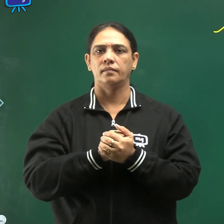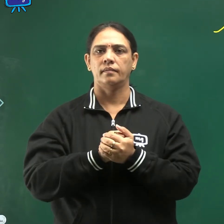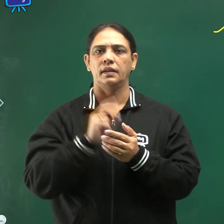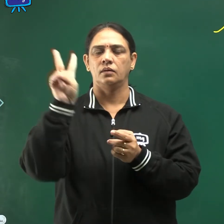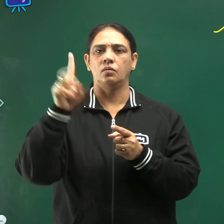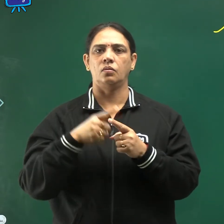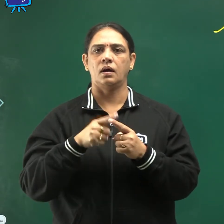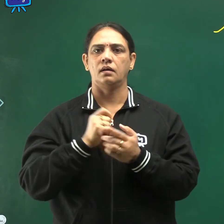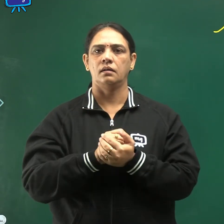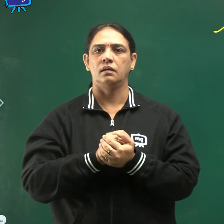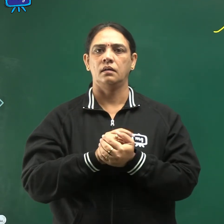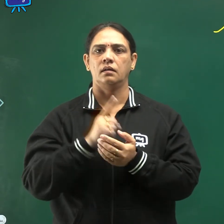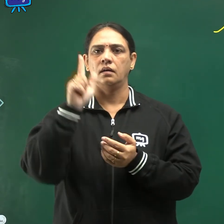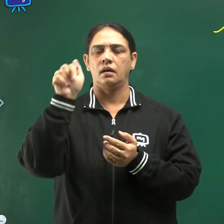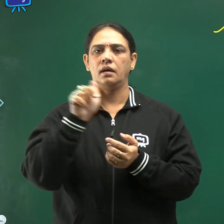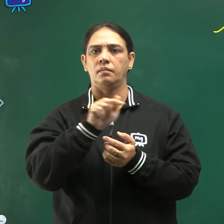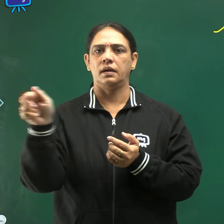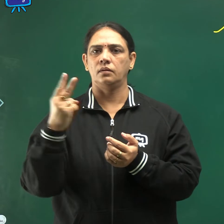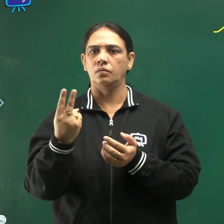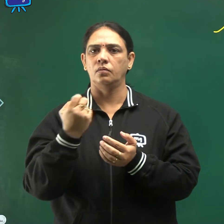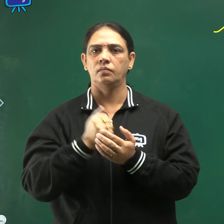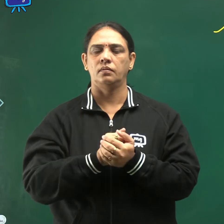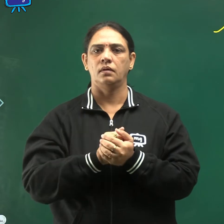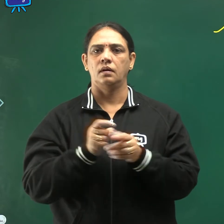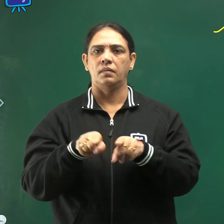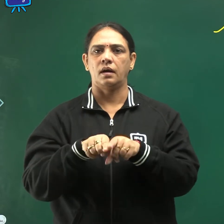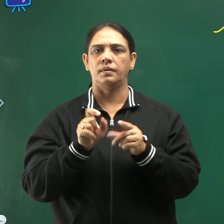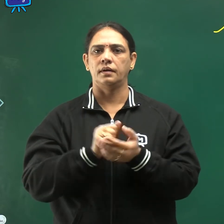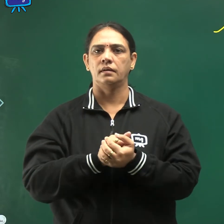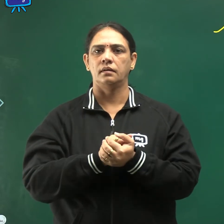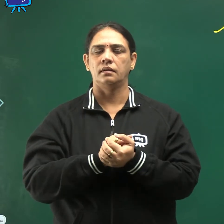2 गुणा 1/2 बराबर